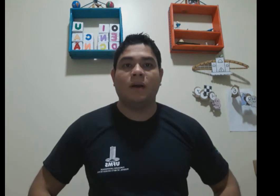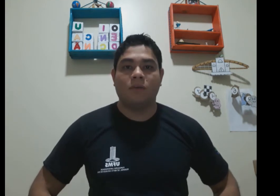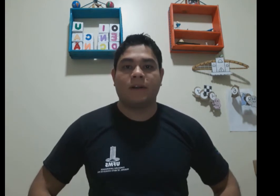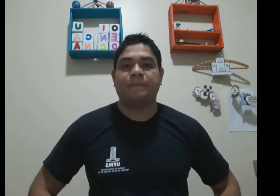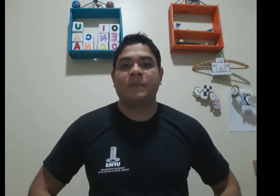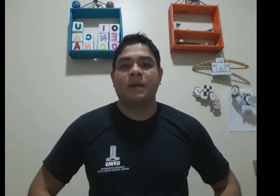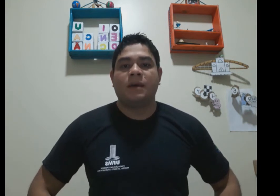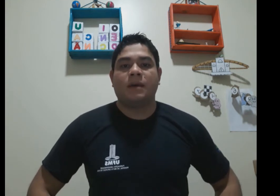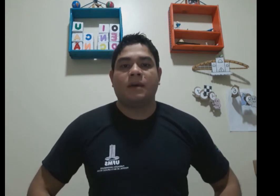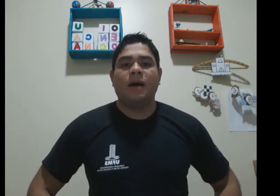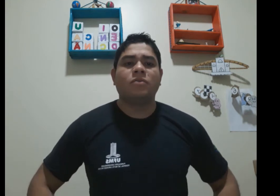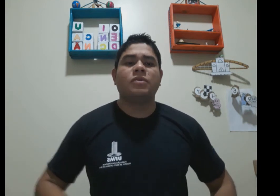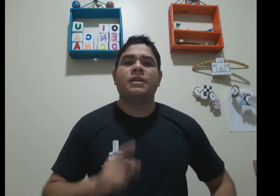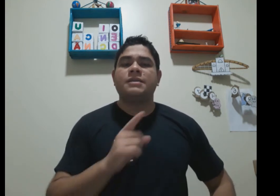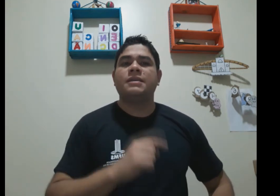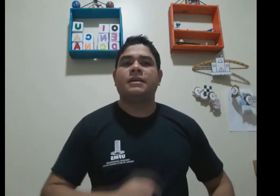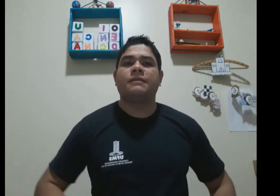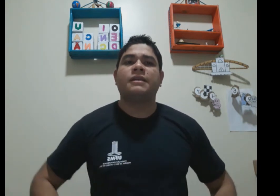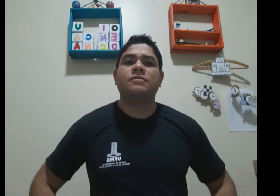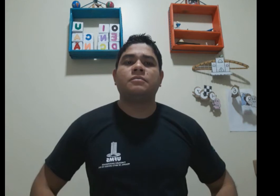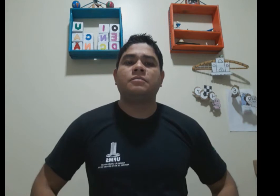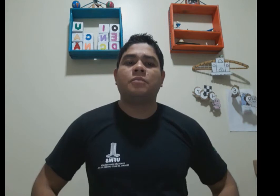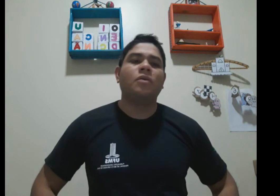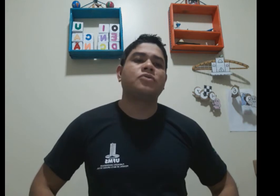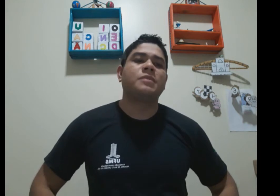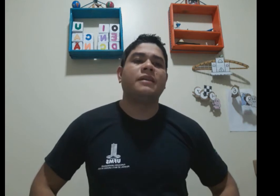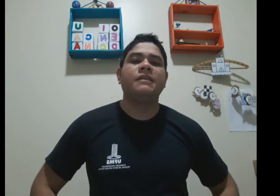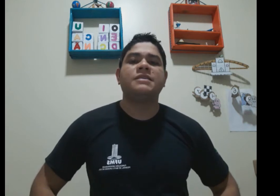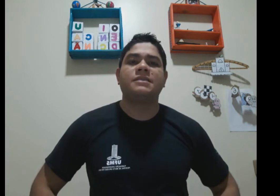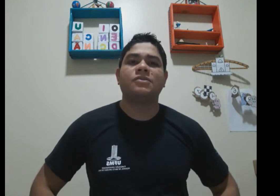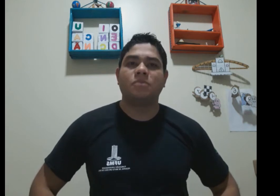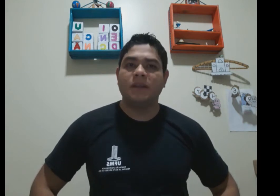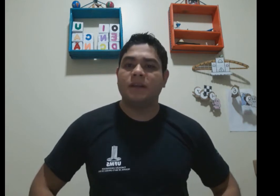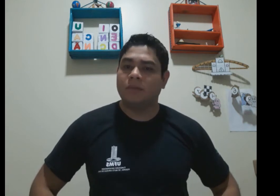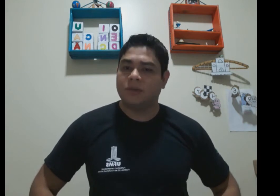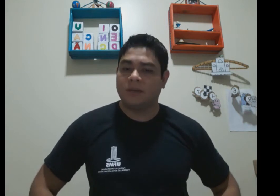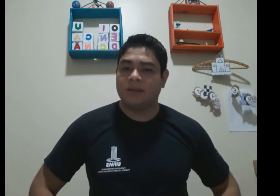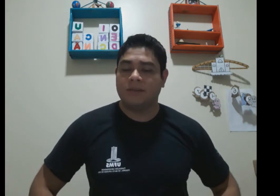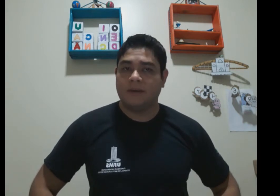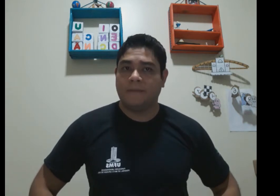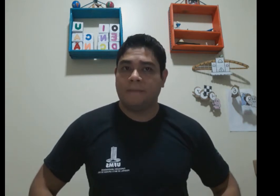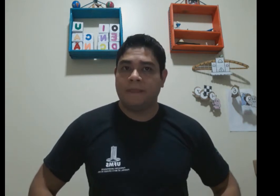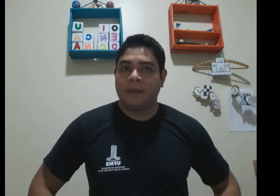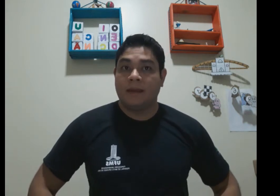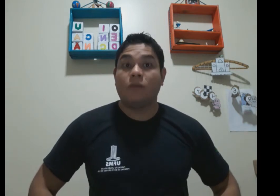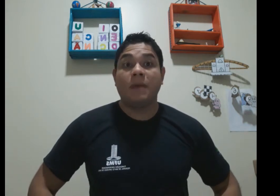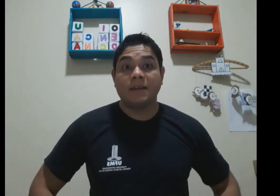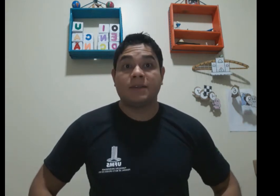agora. A autora inicia falando um pouco sobre a definição sobre intérprete educacional. Ela começa seu